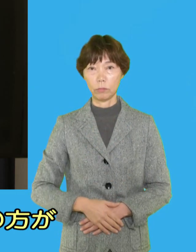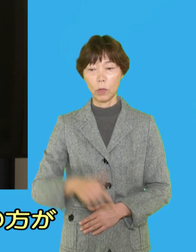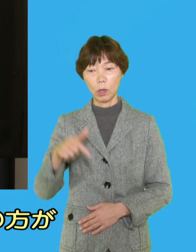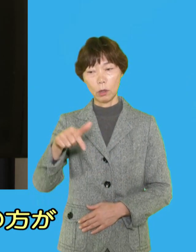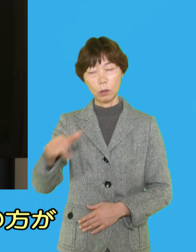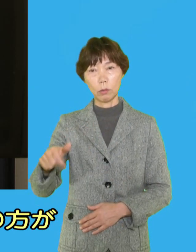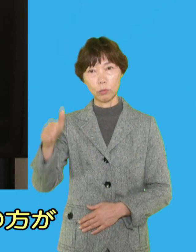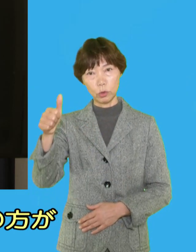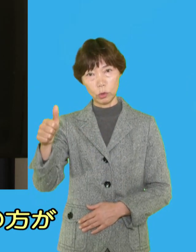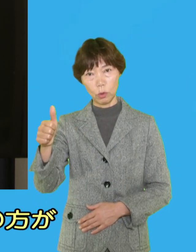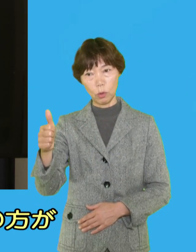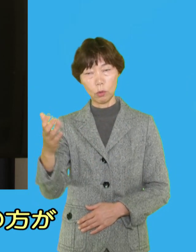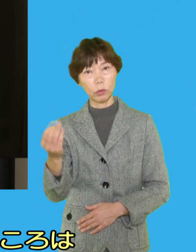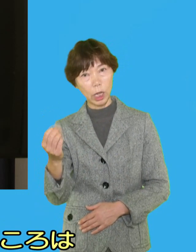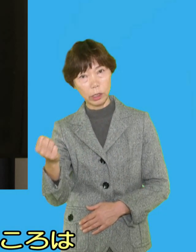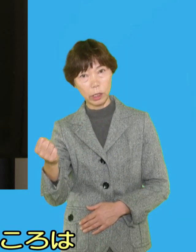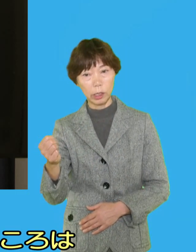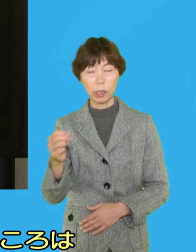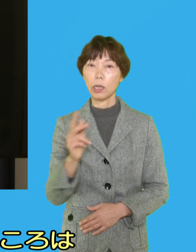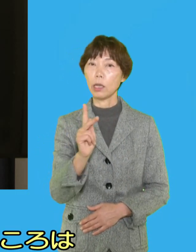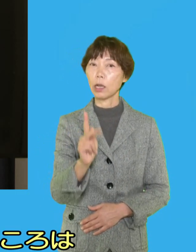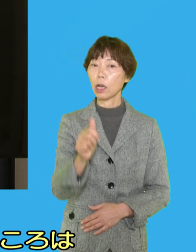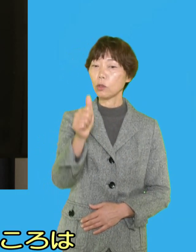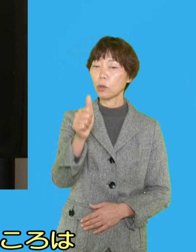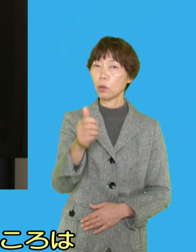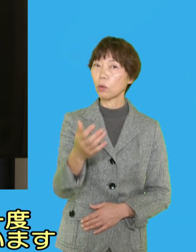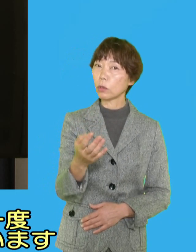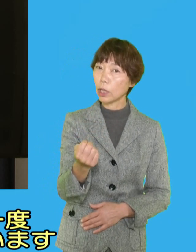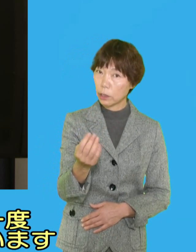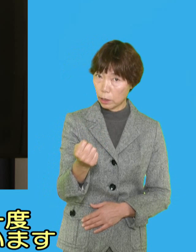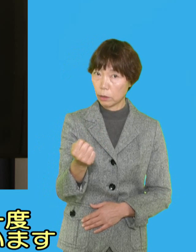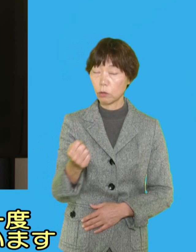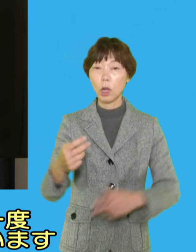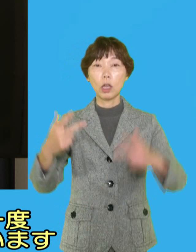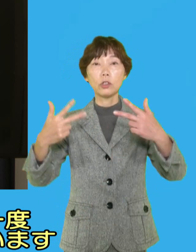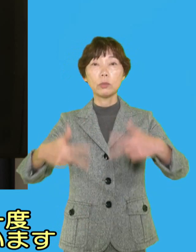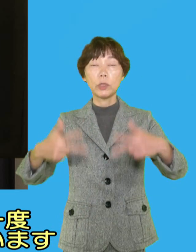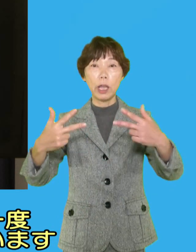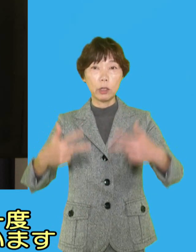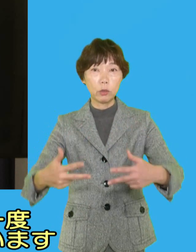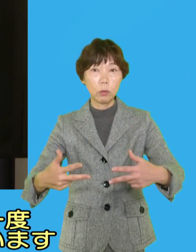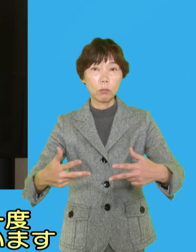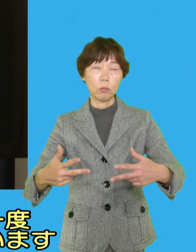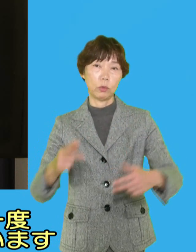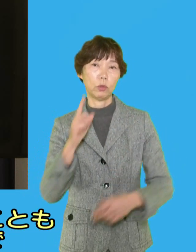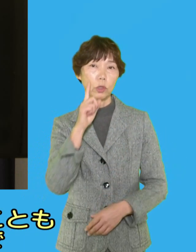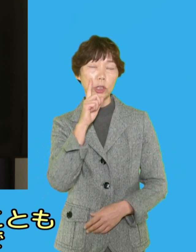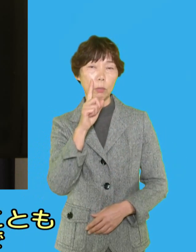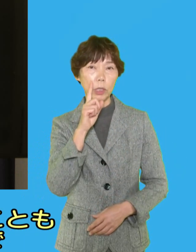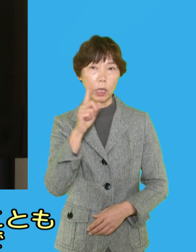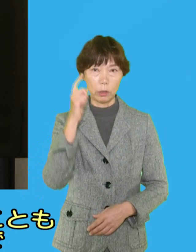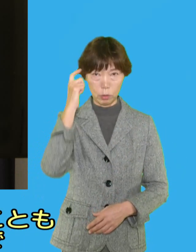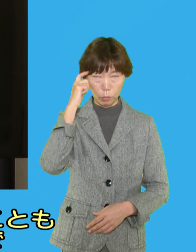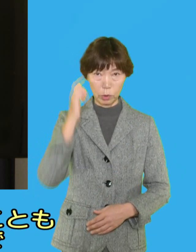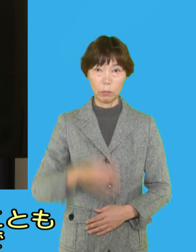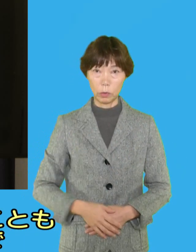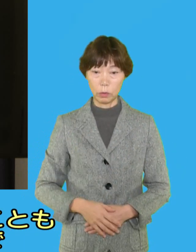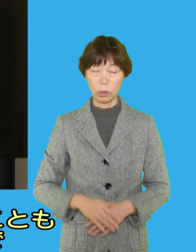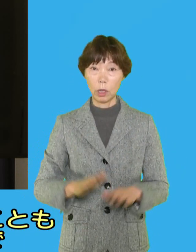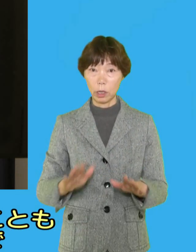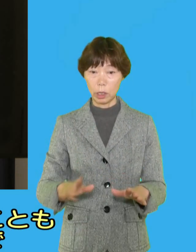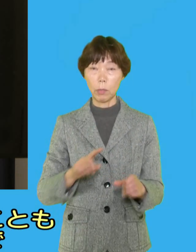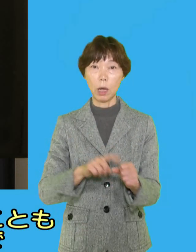長級の方がいらっしゃって課長級がいてというところは、これはシミュレーションも一度してみたいと考えております。今令和2年